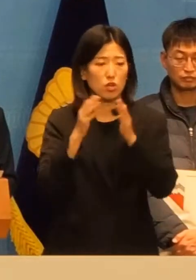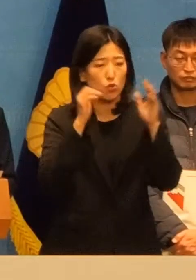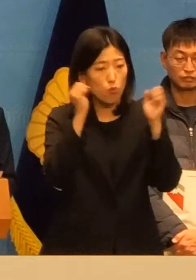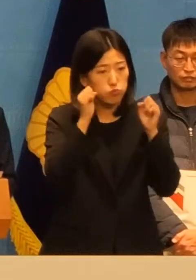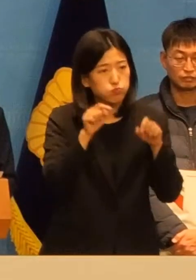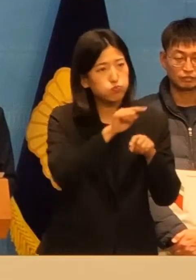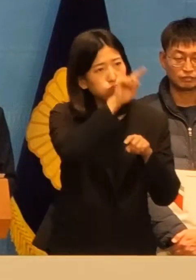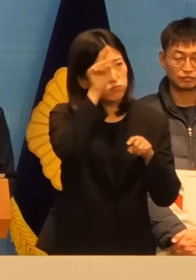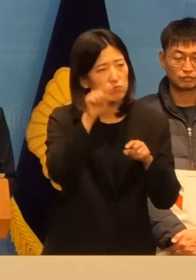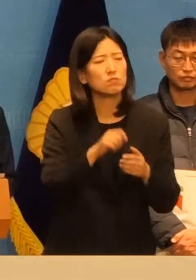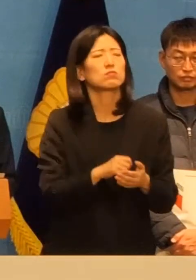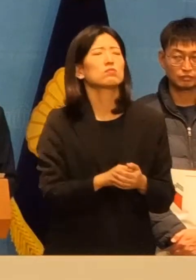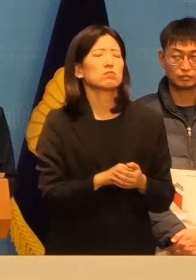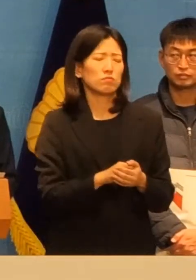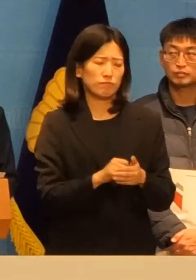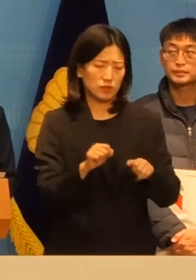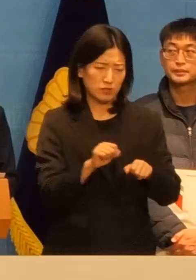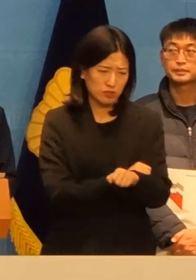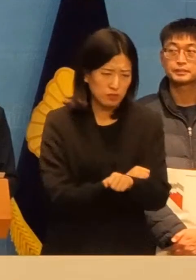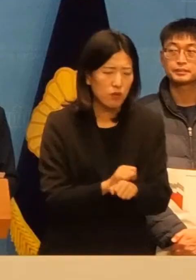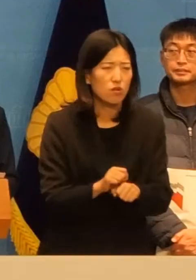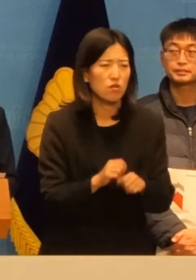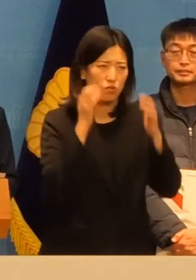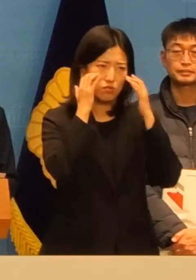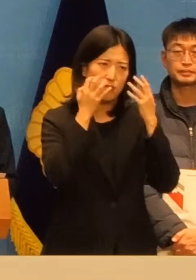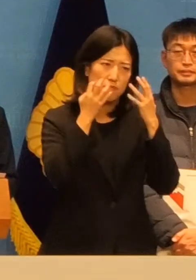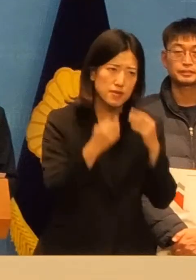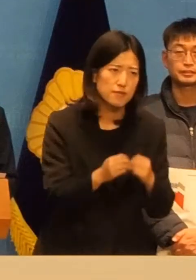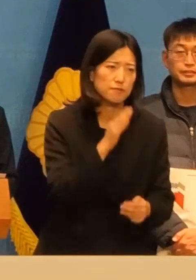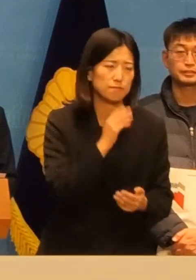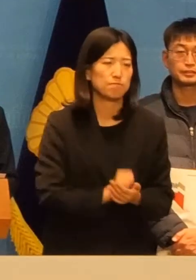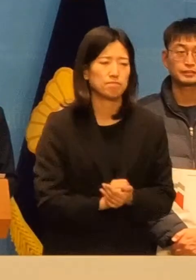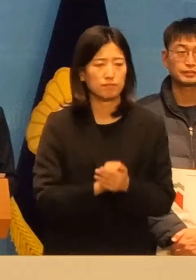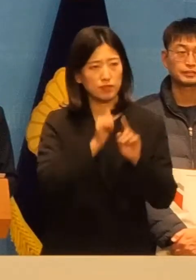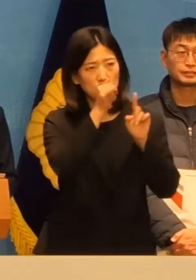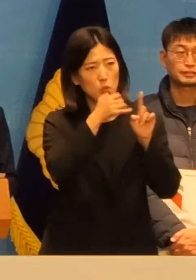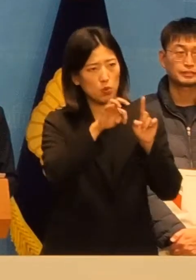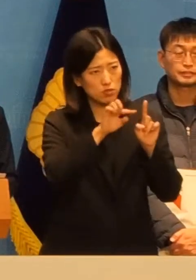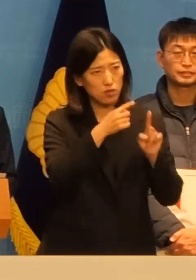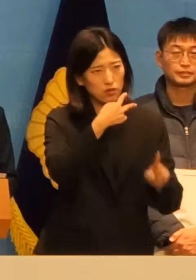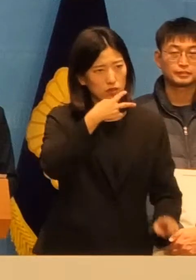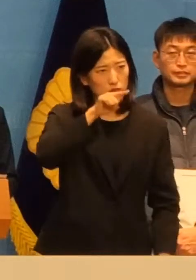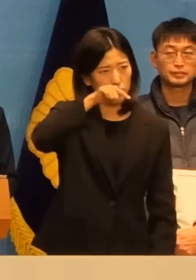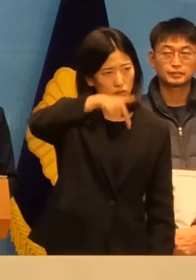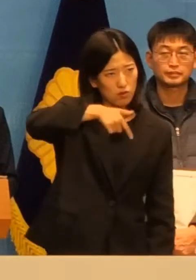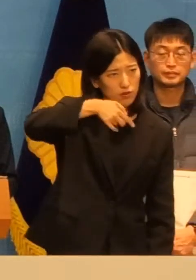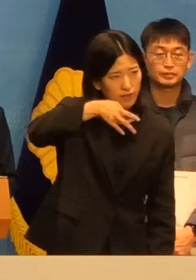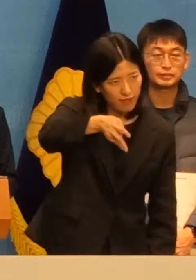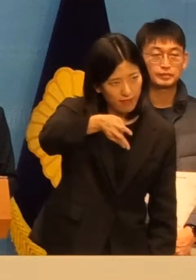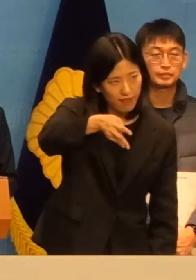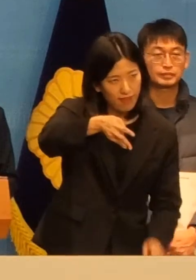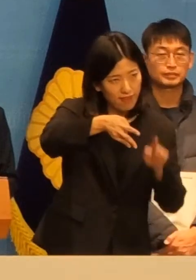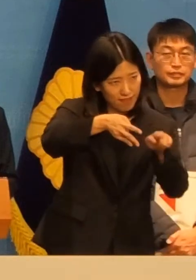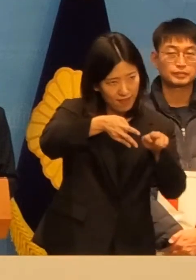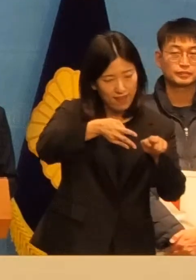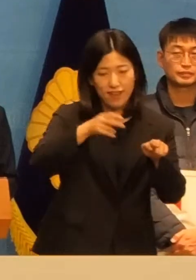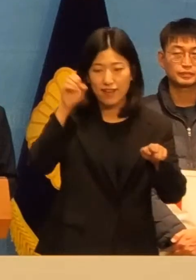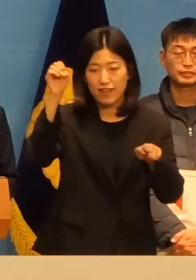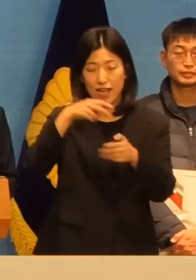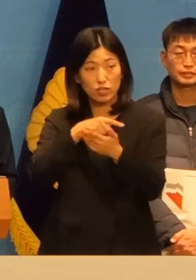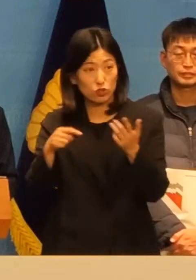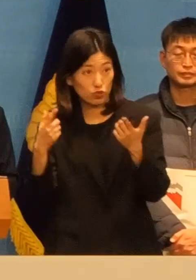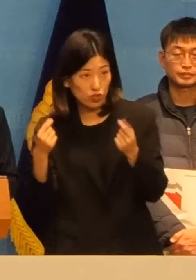희생에 특별한 보상을 강조하며 1호선 덕계역 덕정역의 양주역 수준의 직결 증차